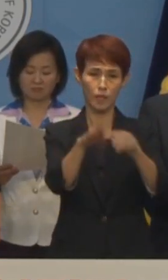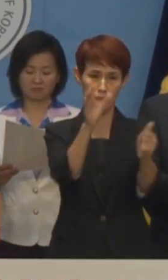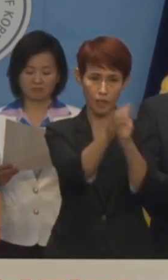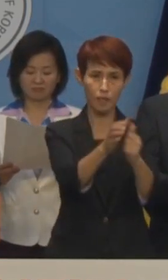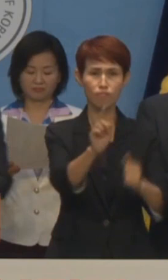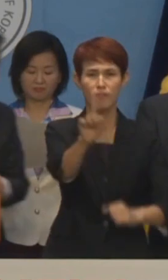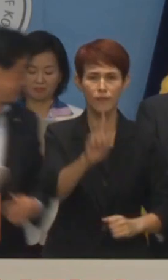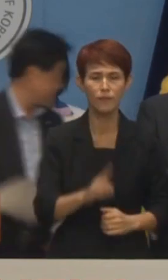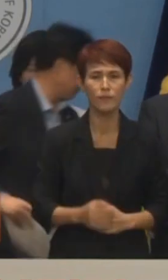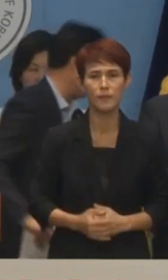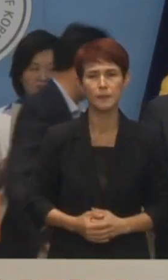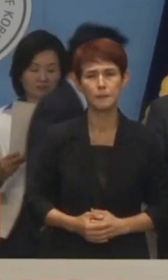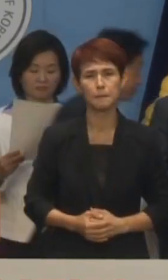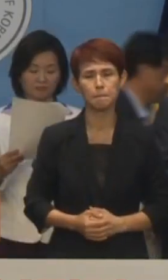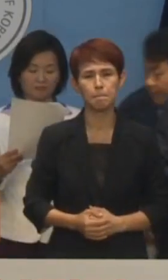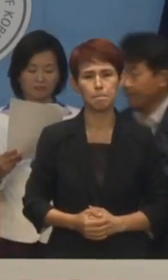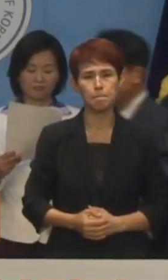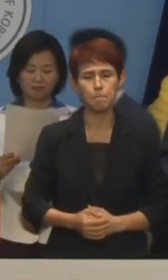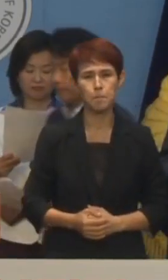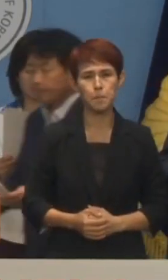임명했다.